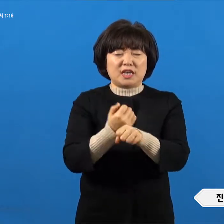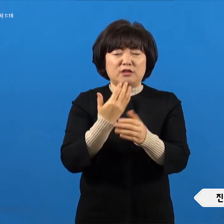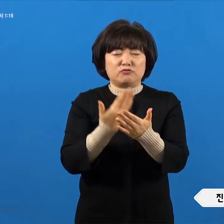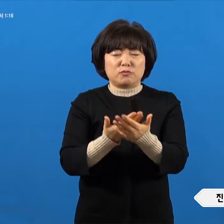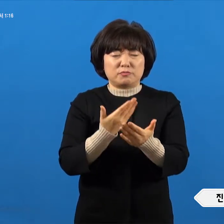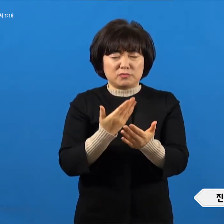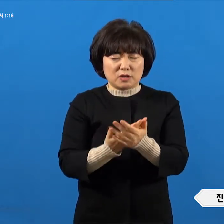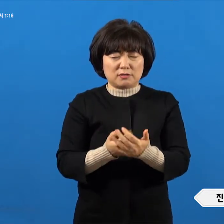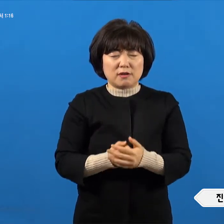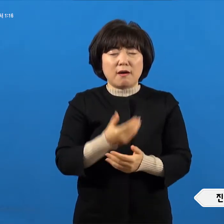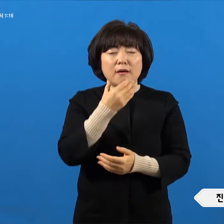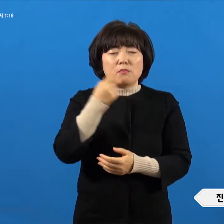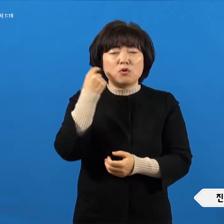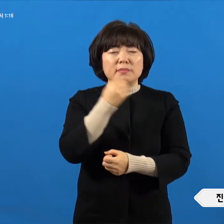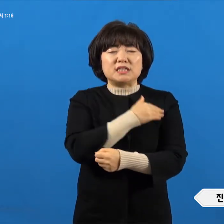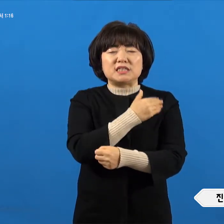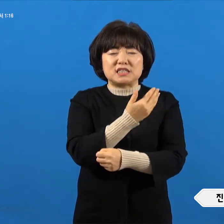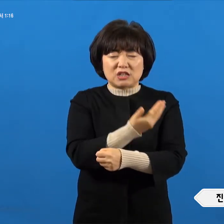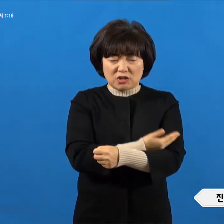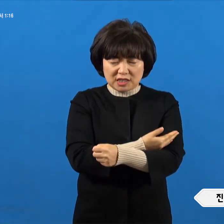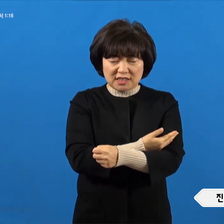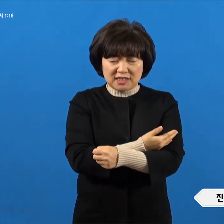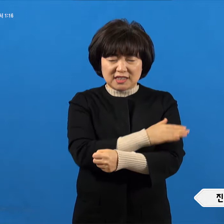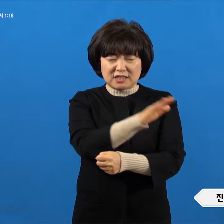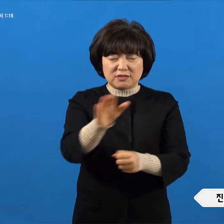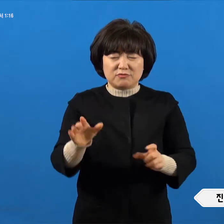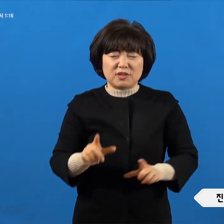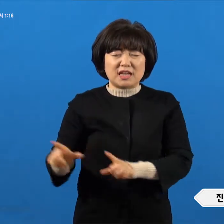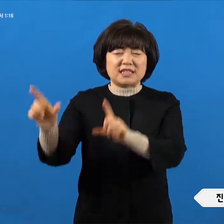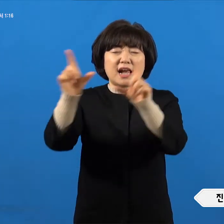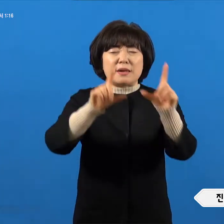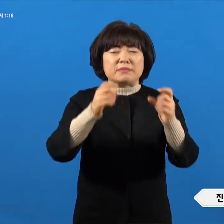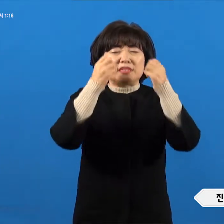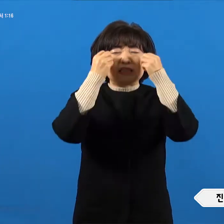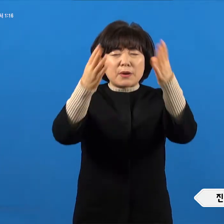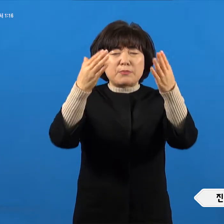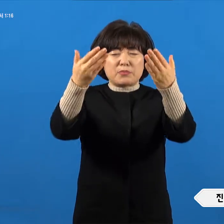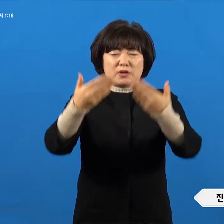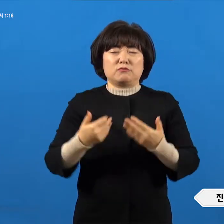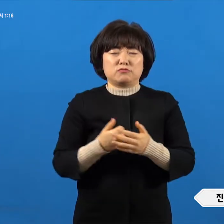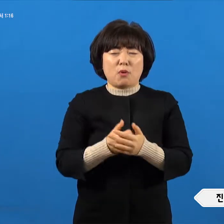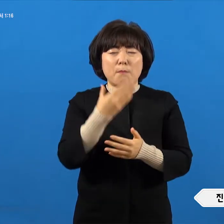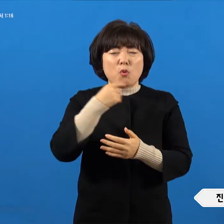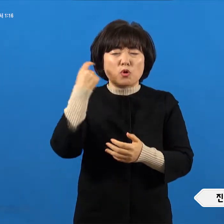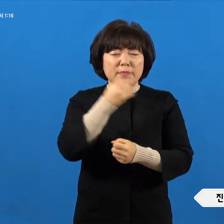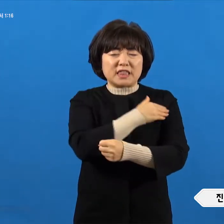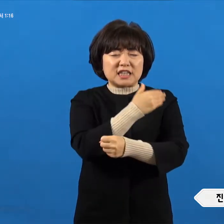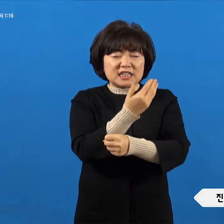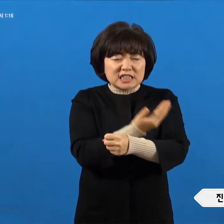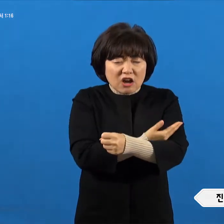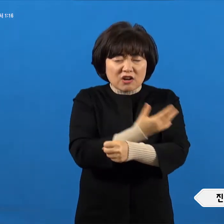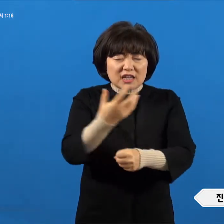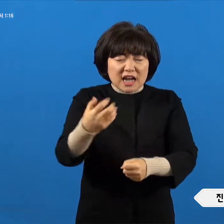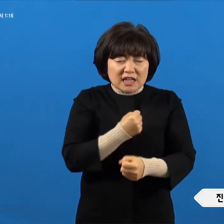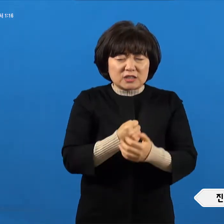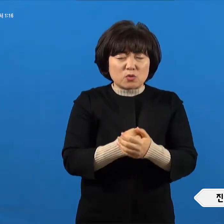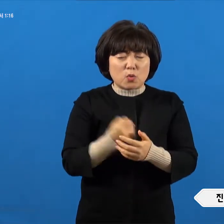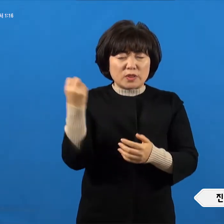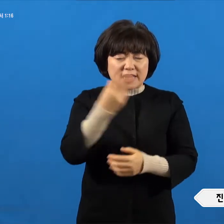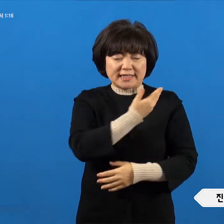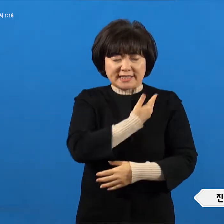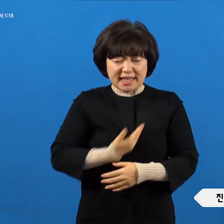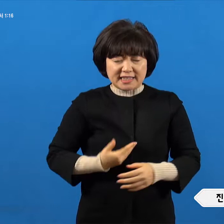도와주옵소서. 복음의 능력이 우리의 삶을 새롭게 하시고 복음의 능력을 통하여 다시 제자의